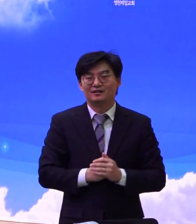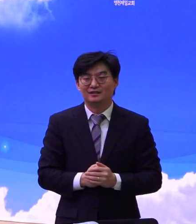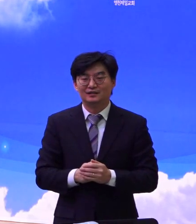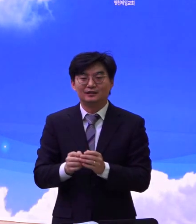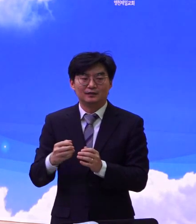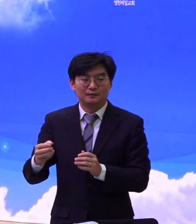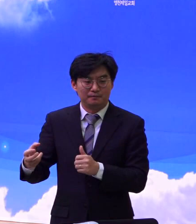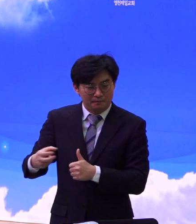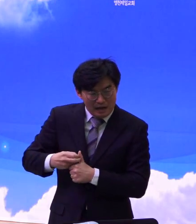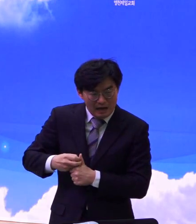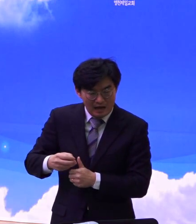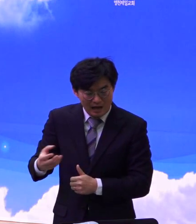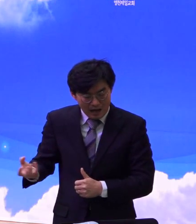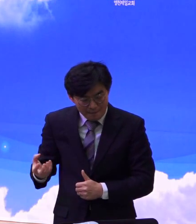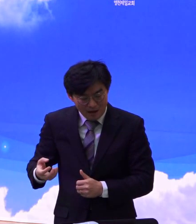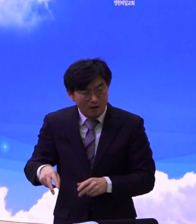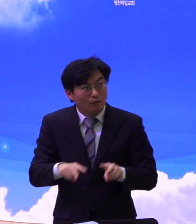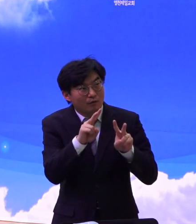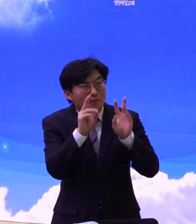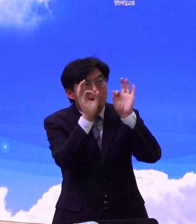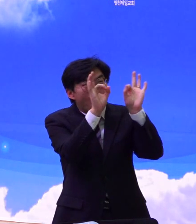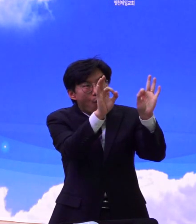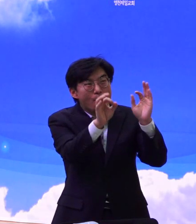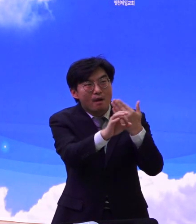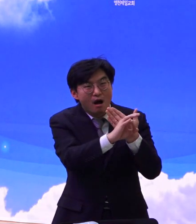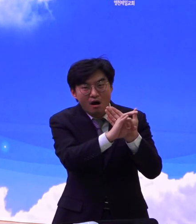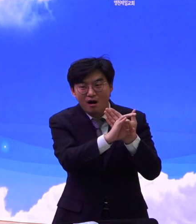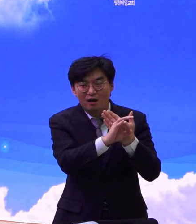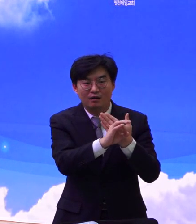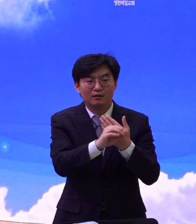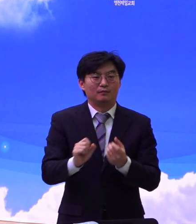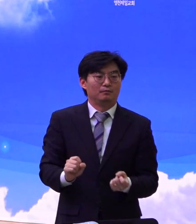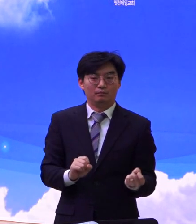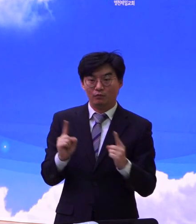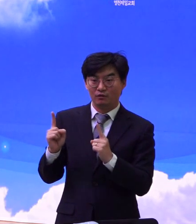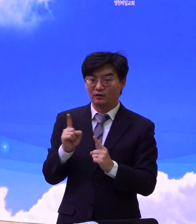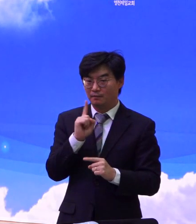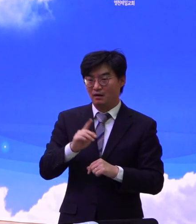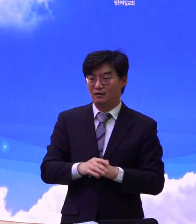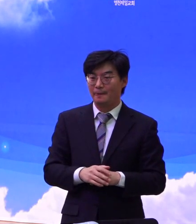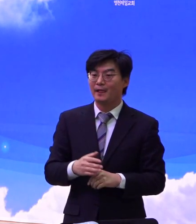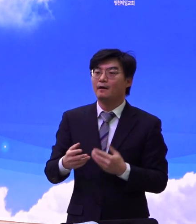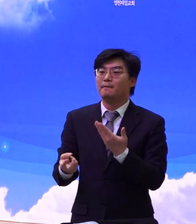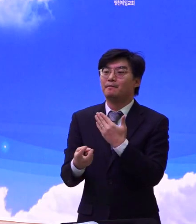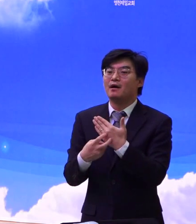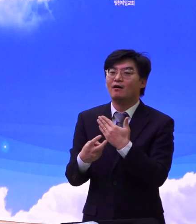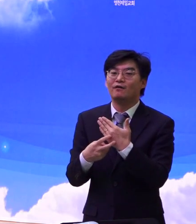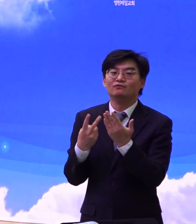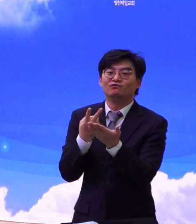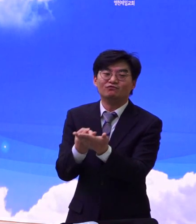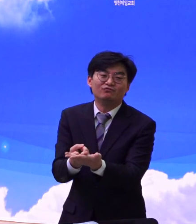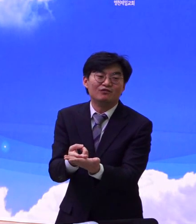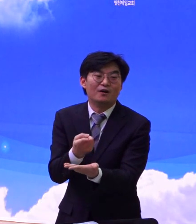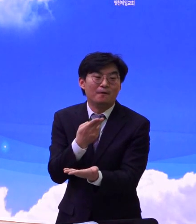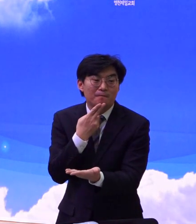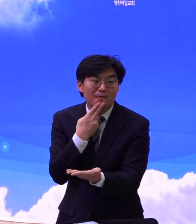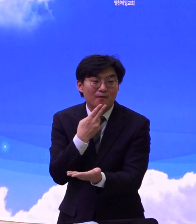말씀하셨습니다. 어찌 보면 말도 안 되는 이야기이죠. 치료받아야 할 것인데 그러지 않고 보면서